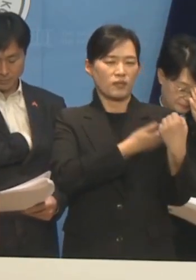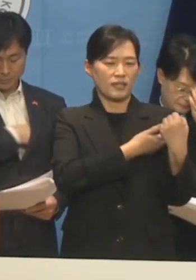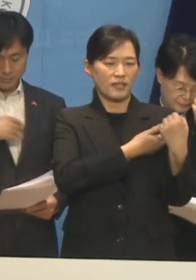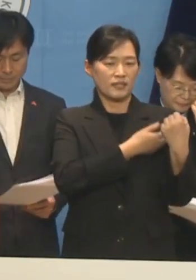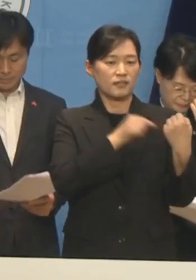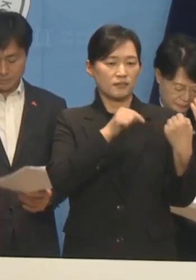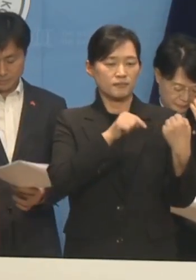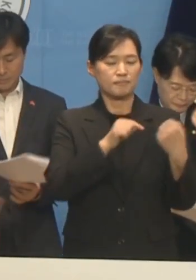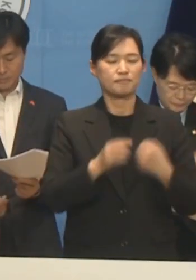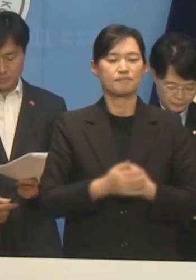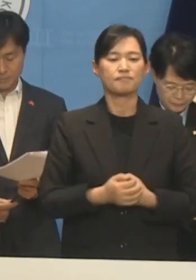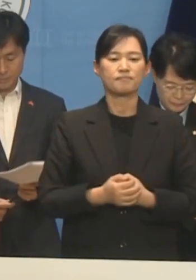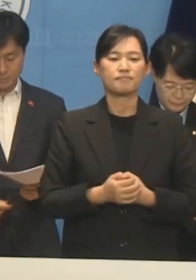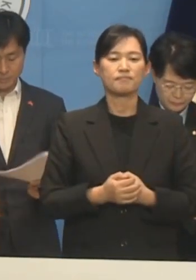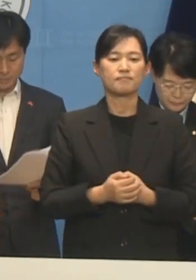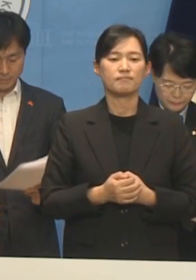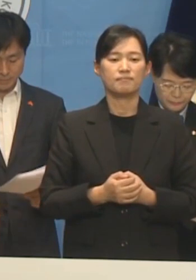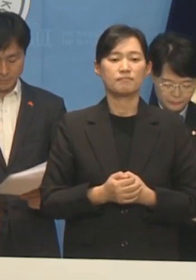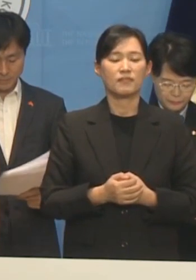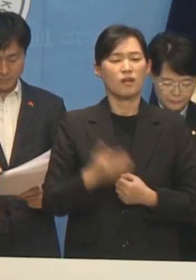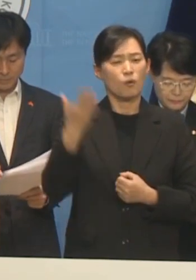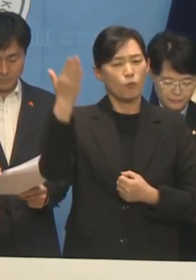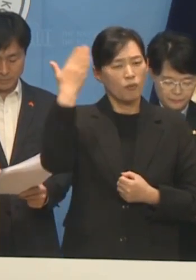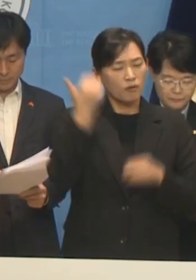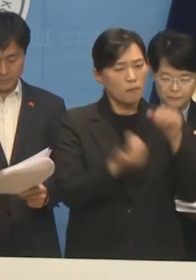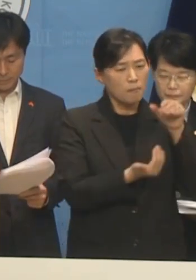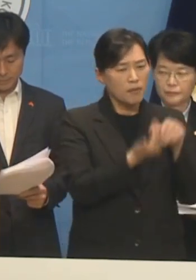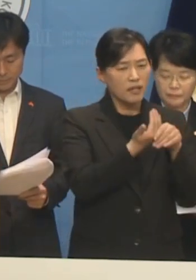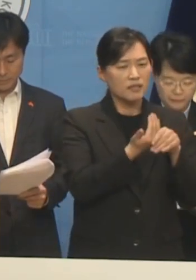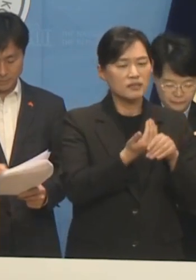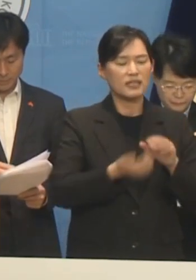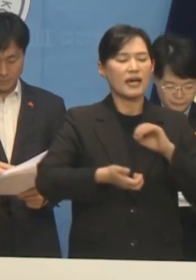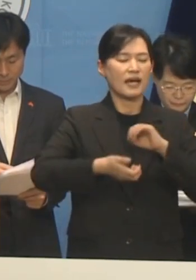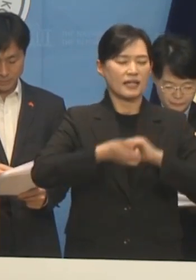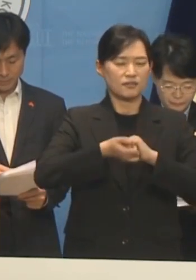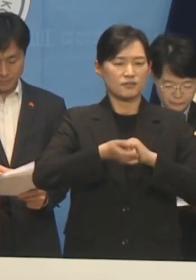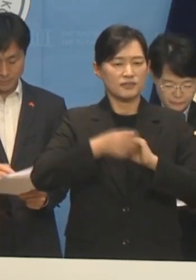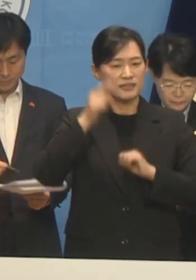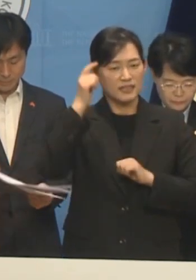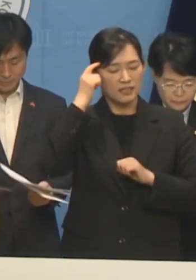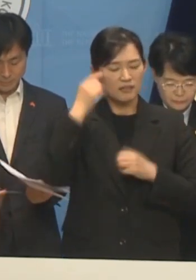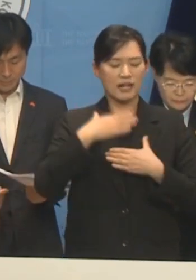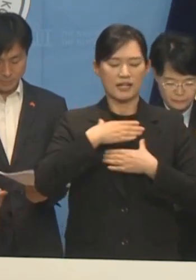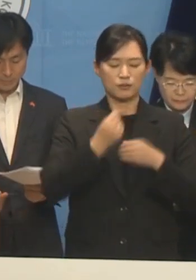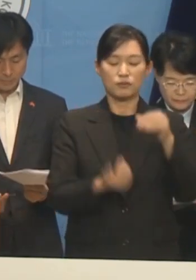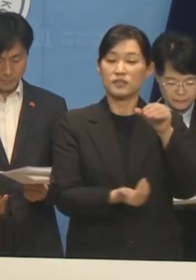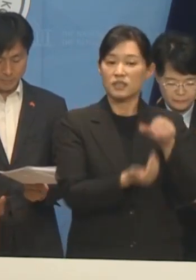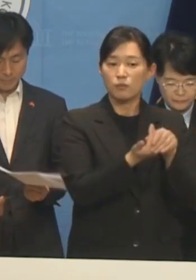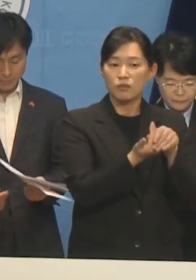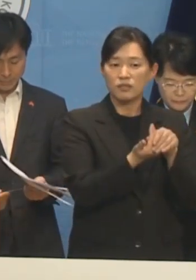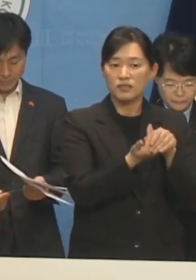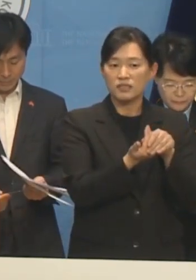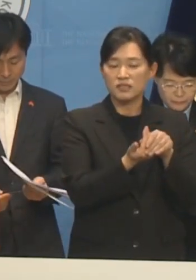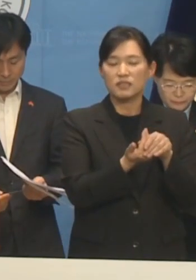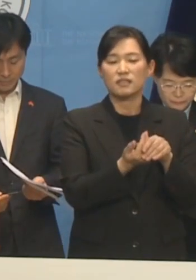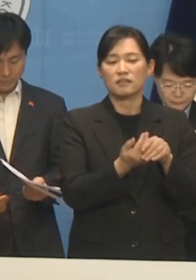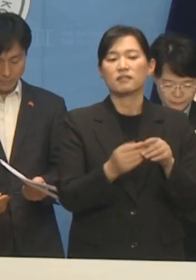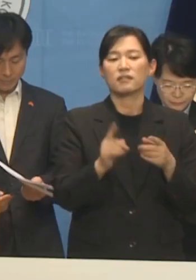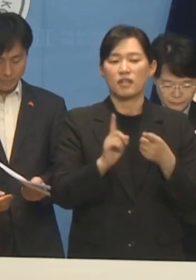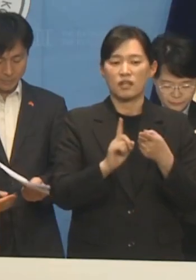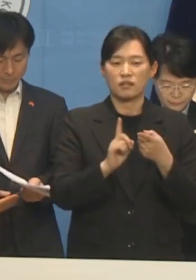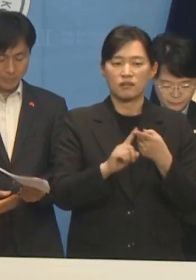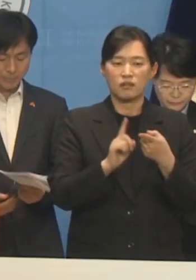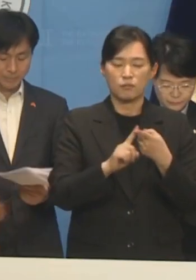개념을 도입하였습니다. 과거의 재난이라는 한정적 개념을 안전사고라는 포괄적인